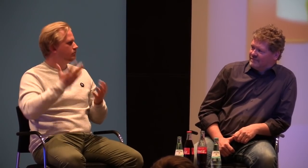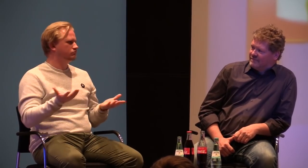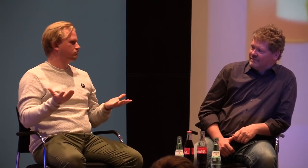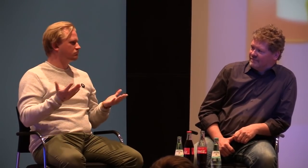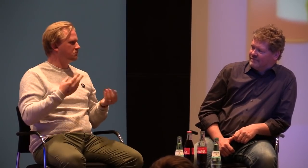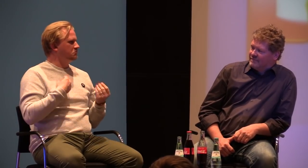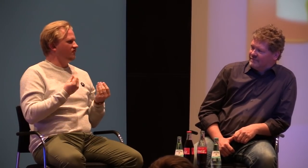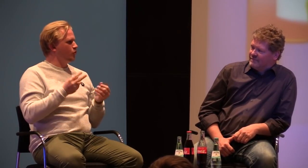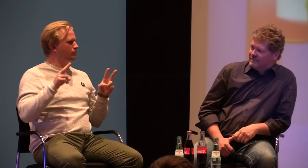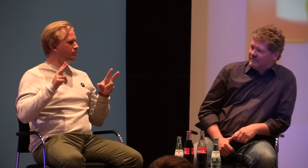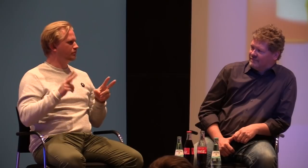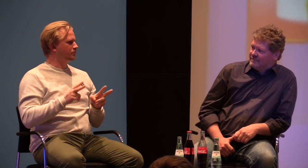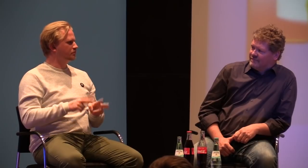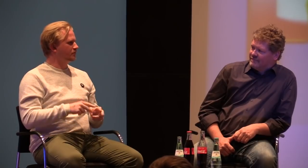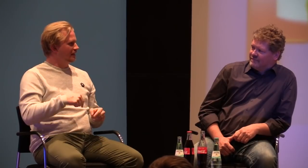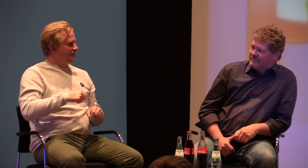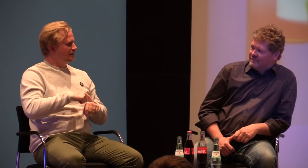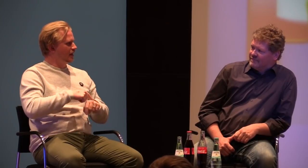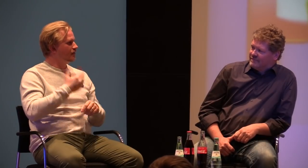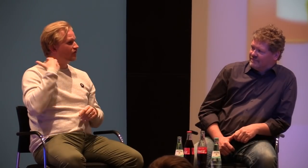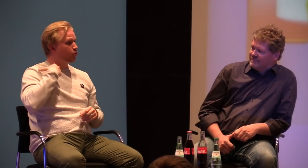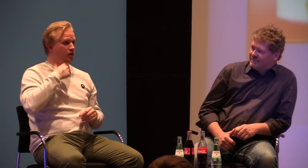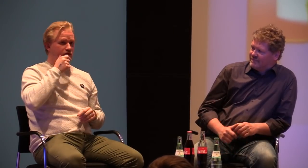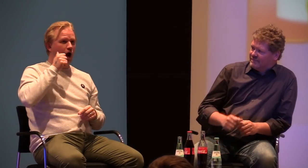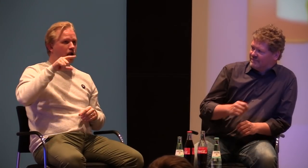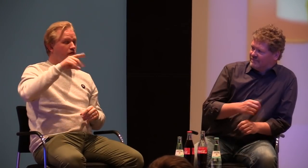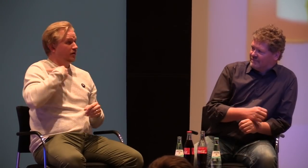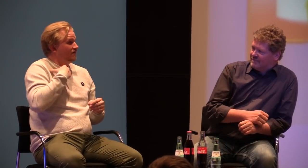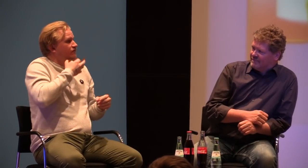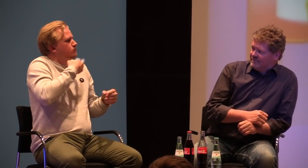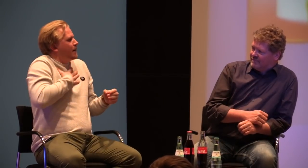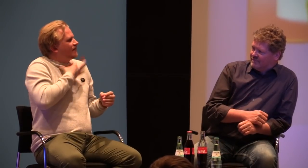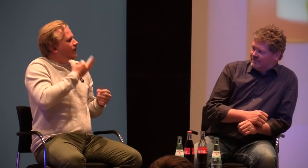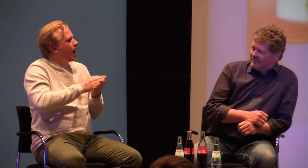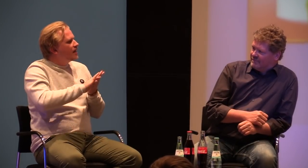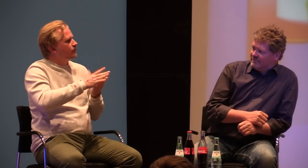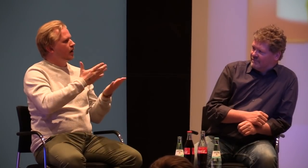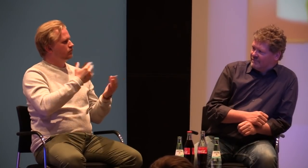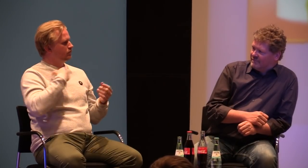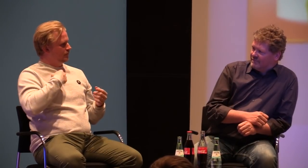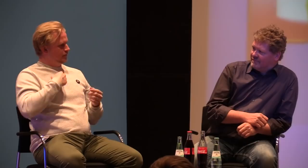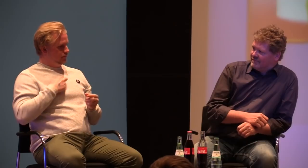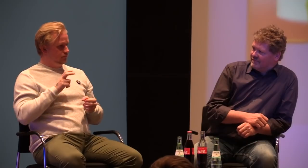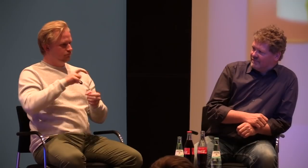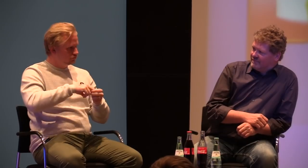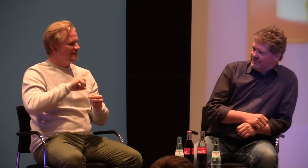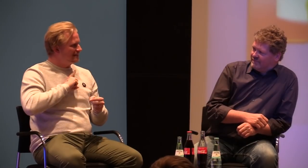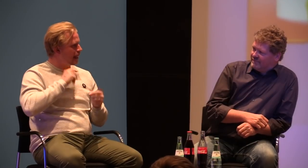dann haben wir einfach das Problem, dass das ganz schnell einschlafen kann. Und das, denke ich, passiert heutzutage viel schneller, als das früher der Fall war.